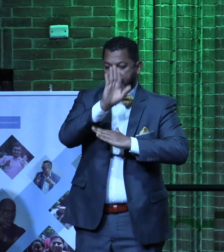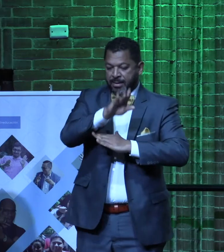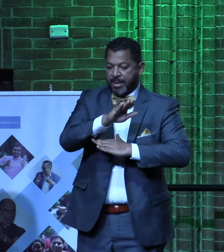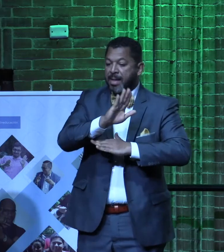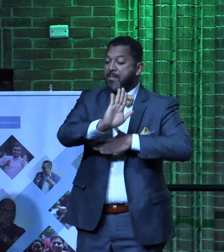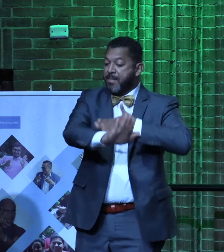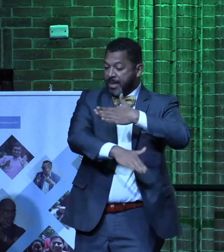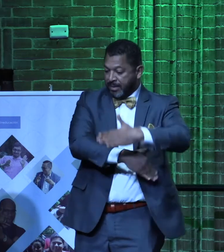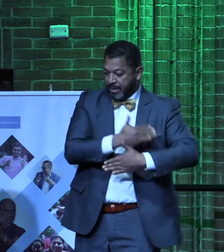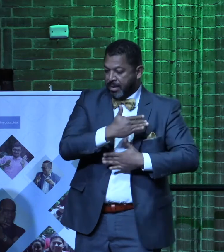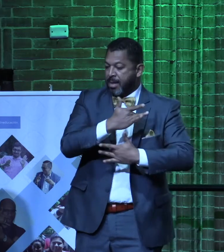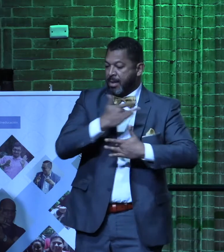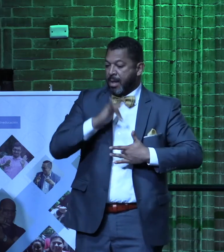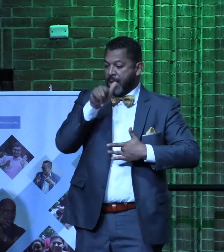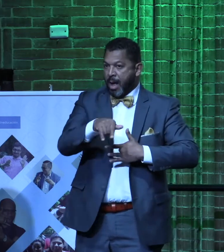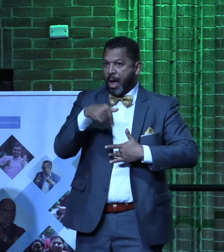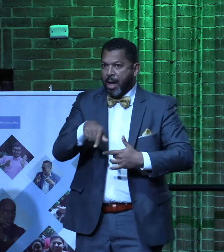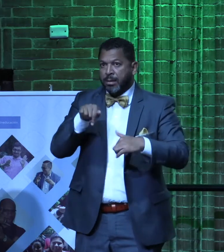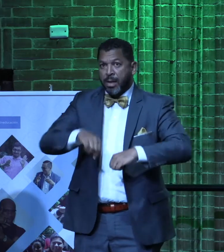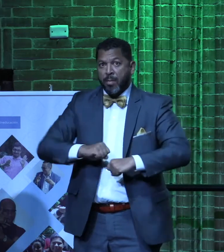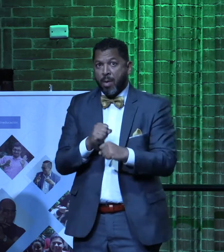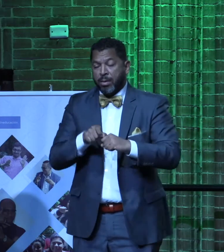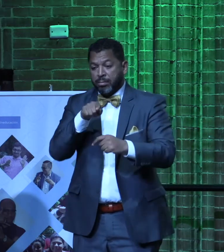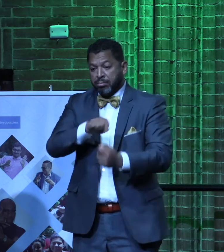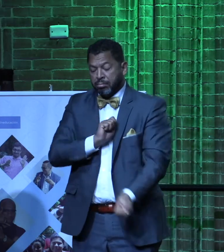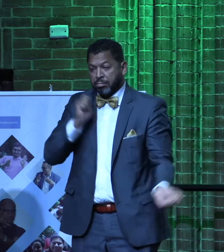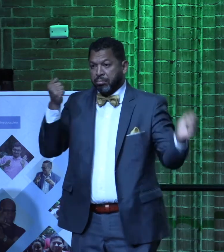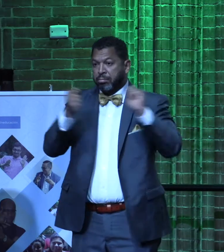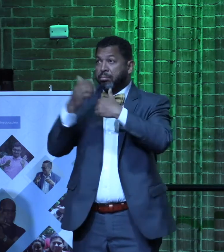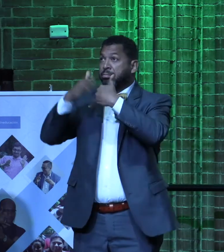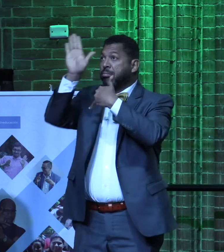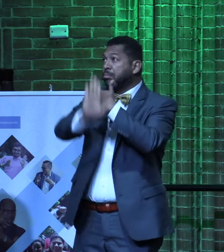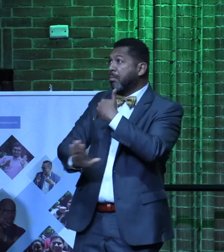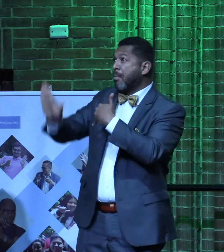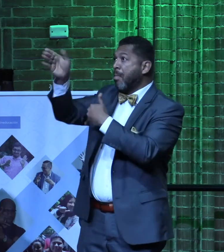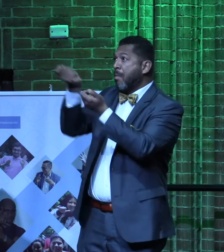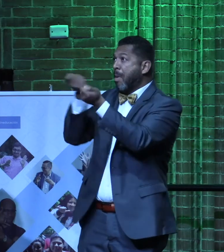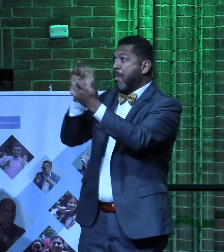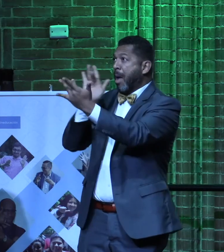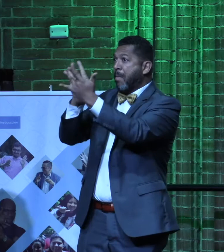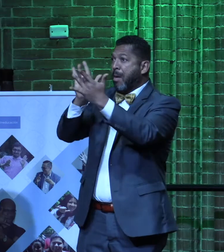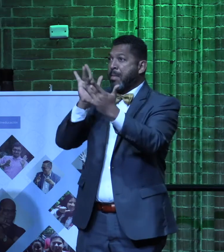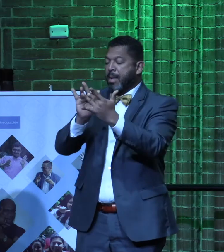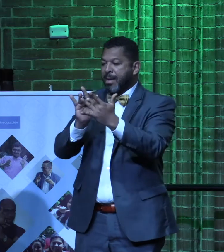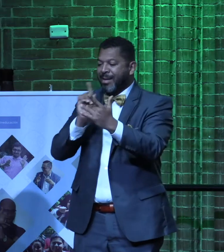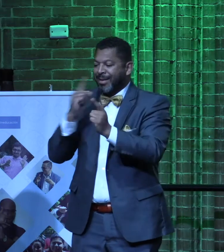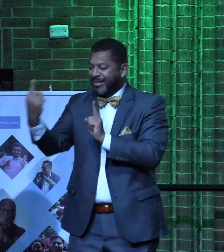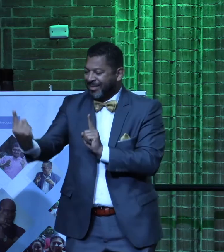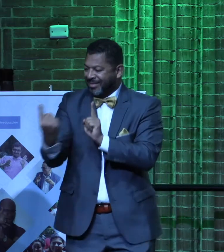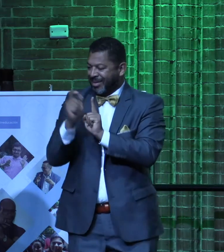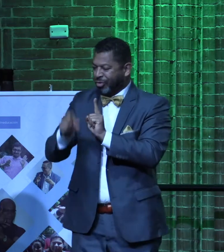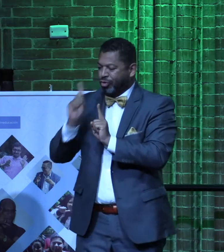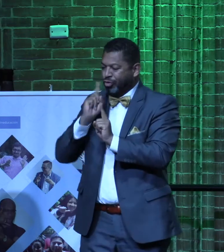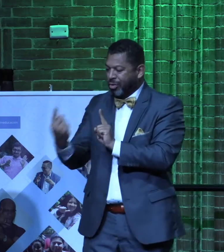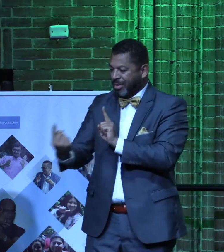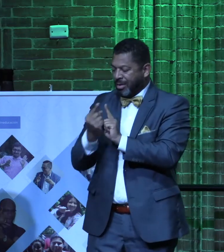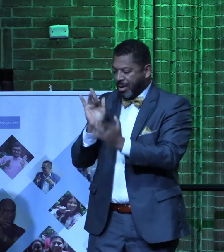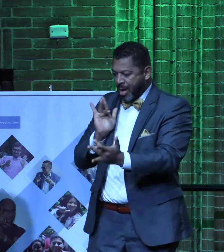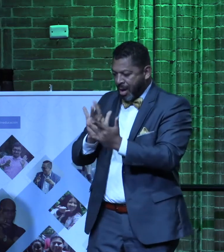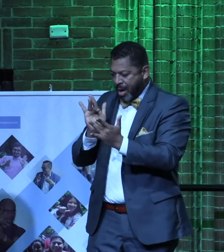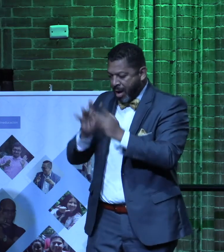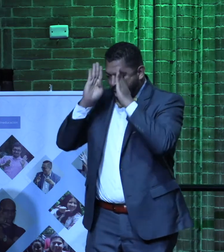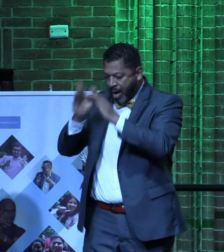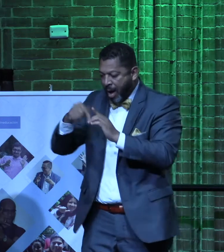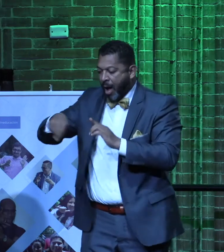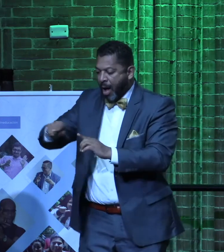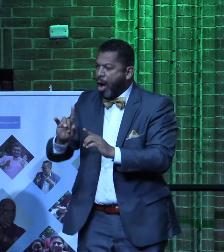Ministerio y del Ministerio de Salud que están acá en Bogotá o en los territorios y que son el primer contacto que tienen las personas sordas en materia de